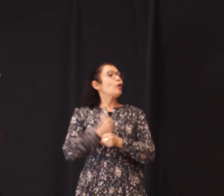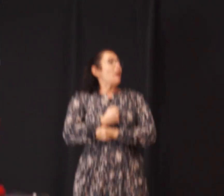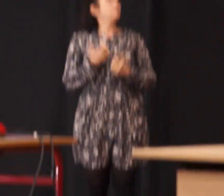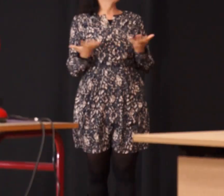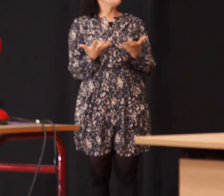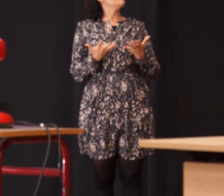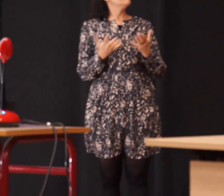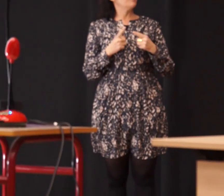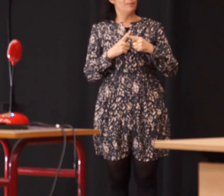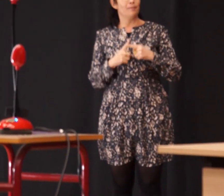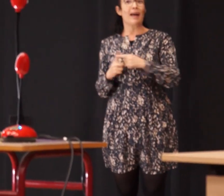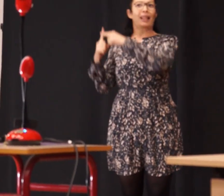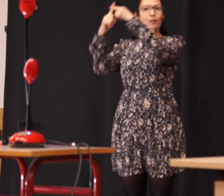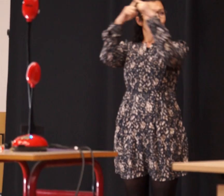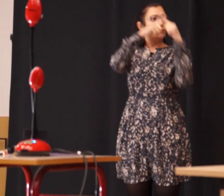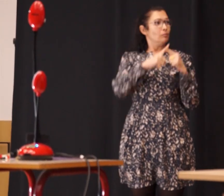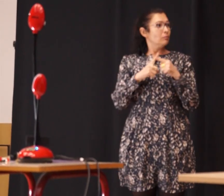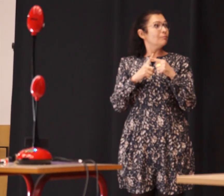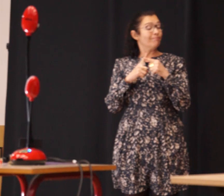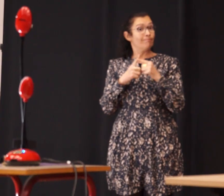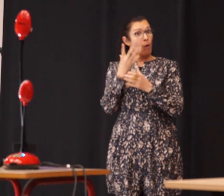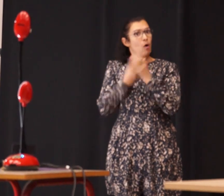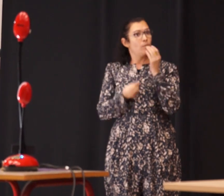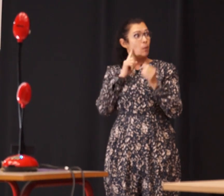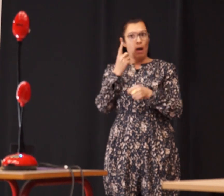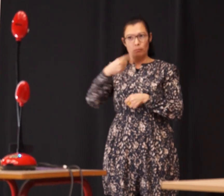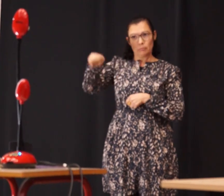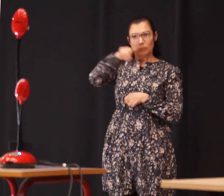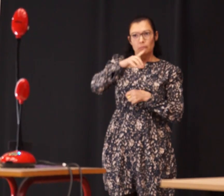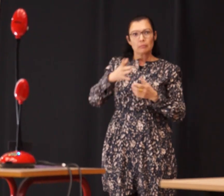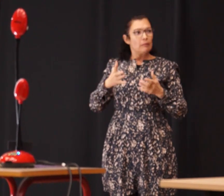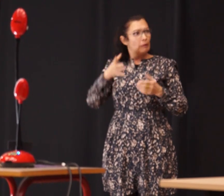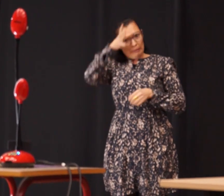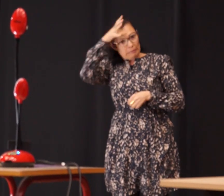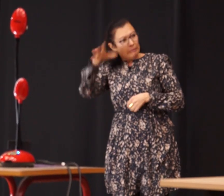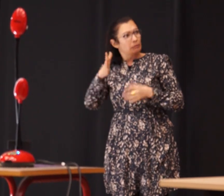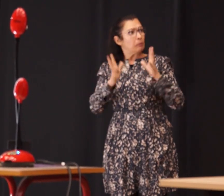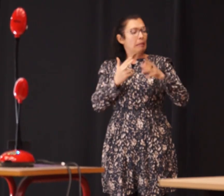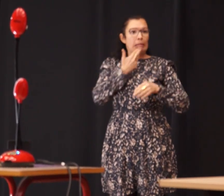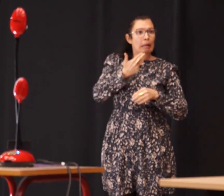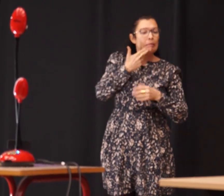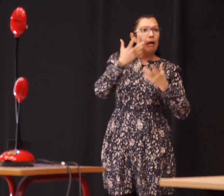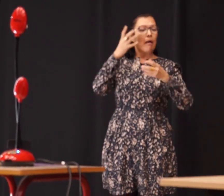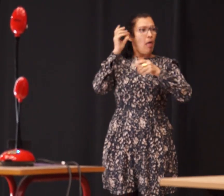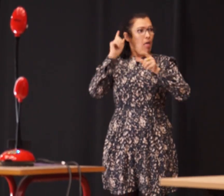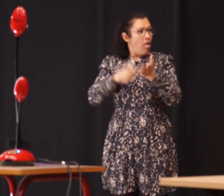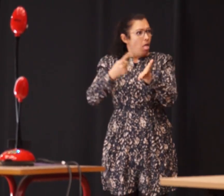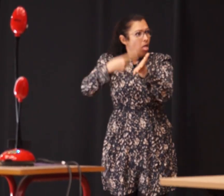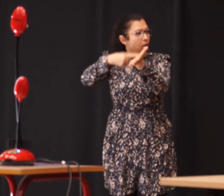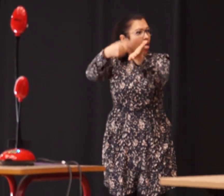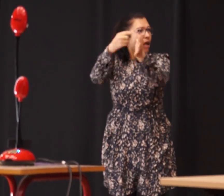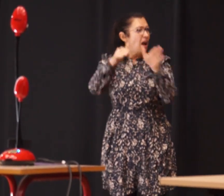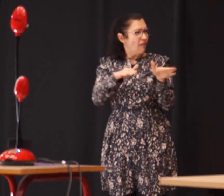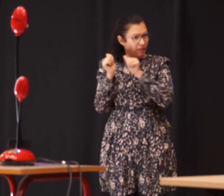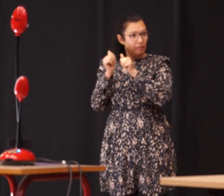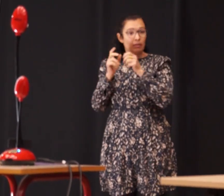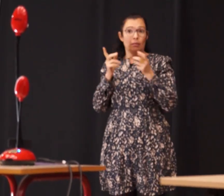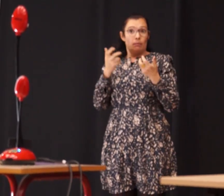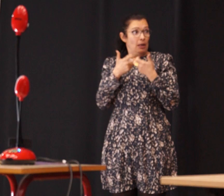c'est vraiment très intéressant. Ce qui est dommage, c'est que manque de partage entre professionnels. Hein. On a l'impression de tout